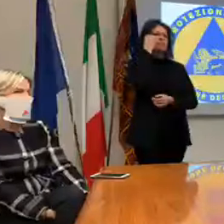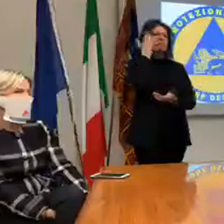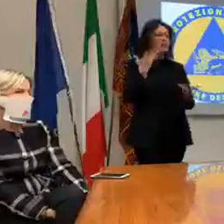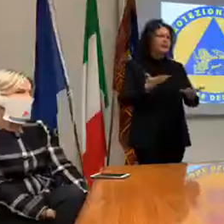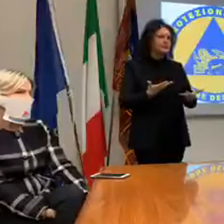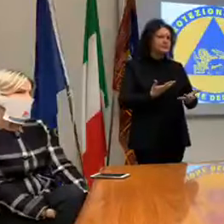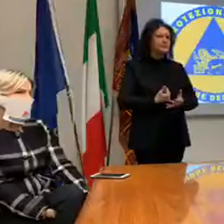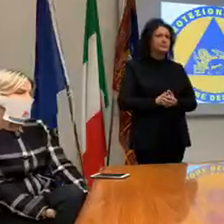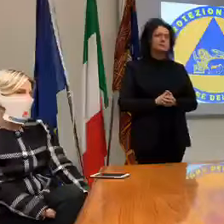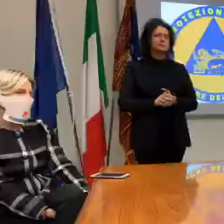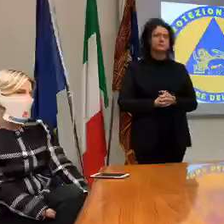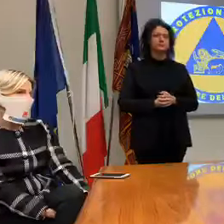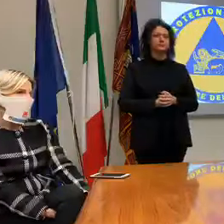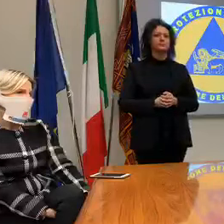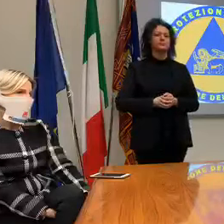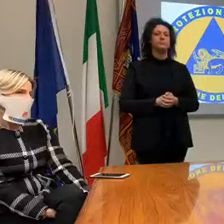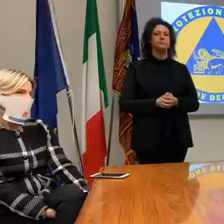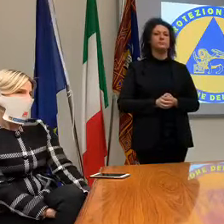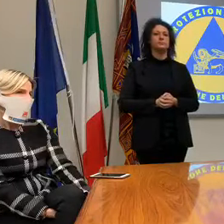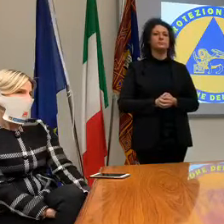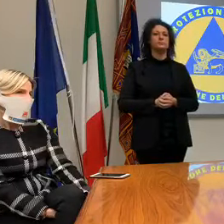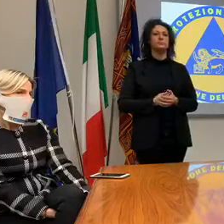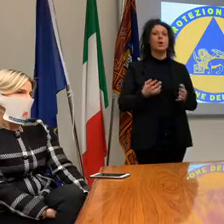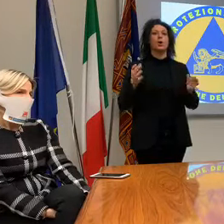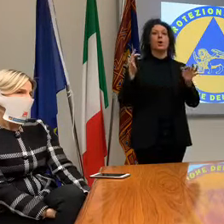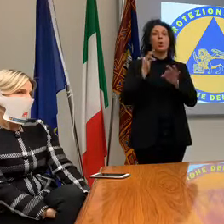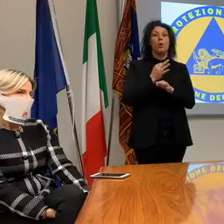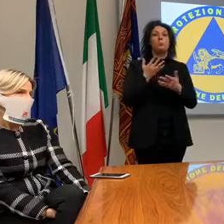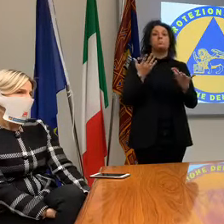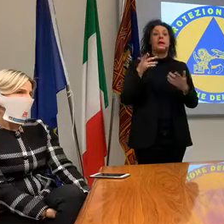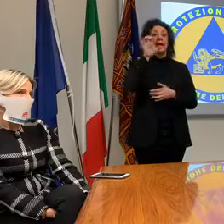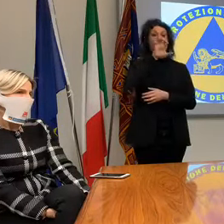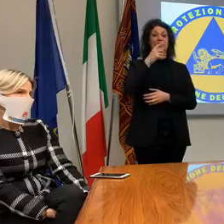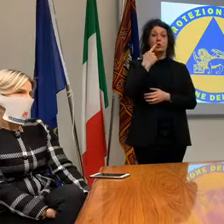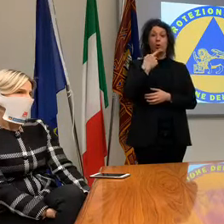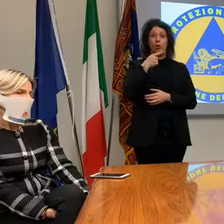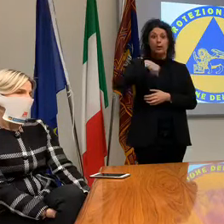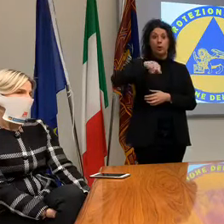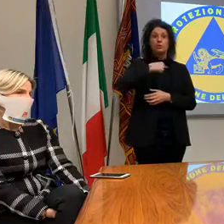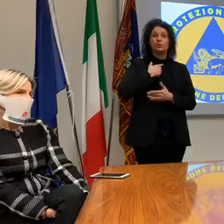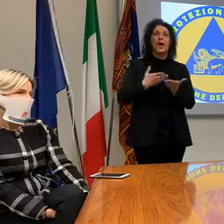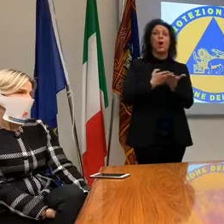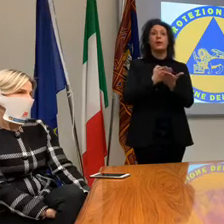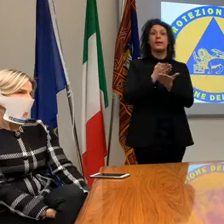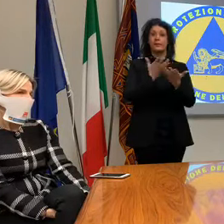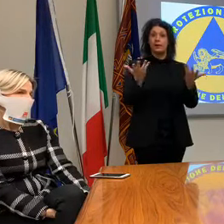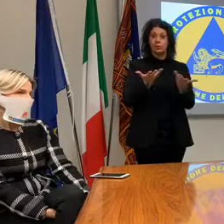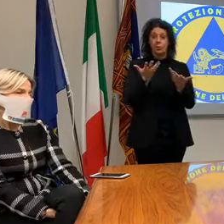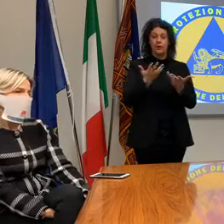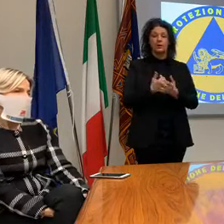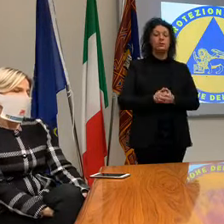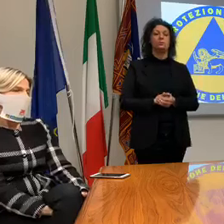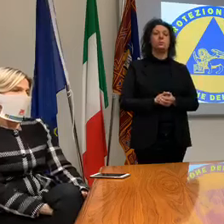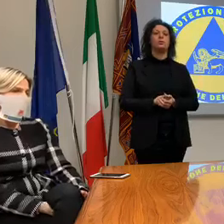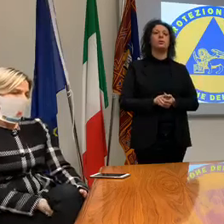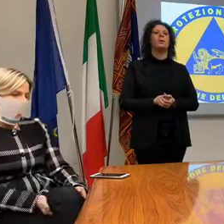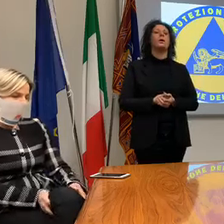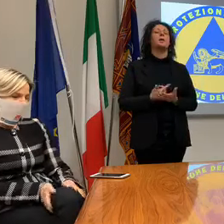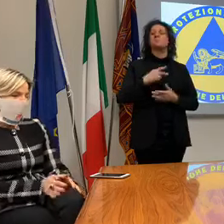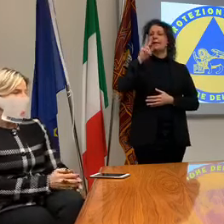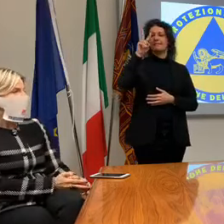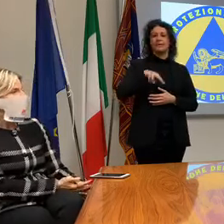e anche se c'è, voglio dire, un orientamento da parte della Regione. No, devo ancora vedere il testo. Però il testo mi